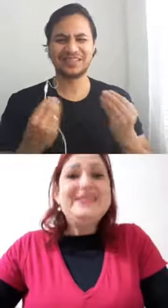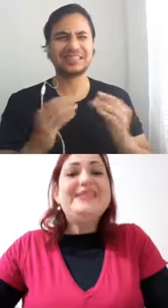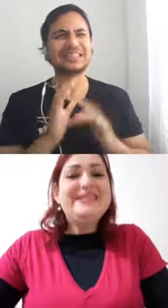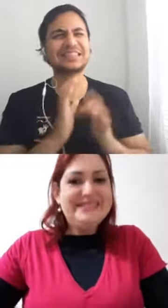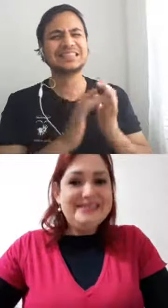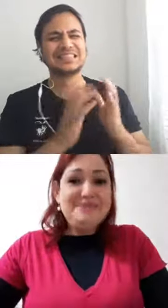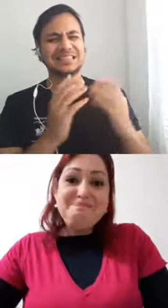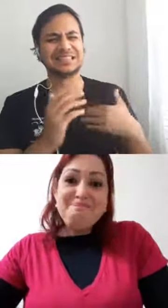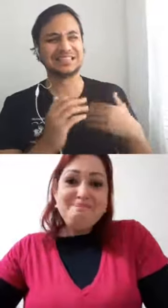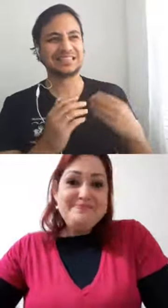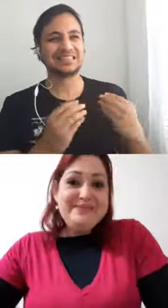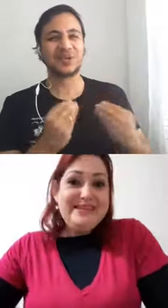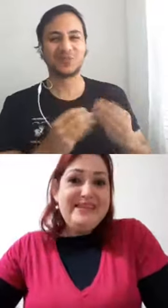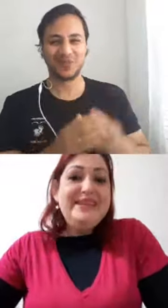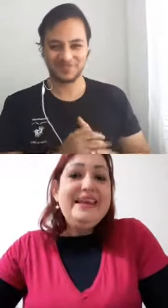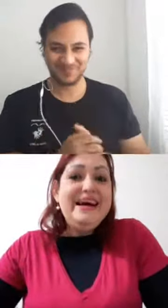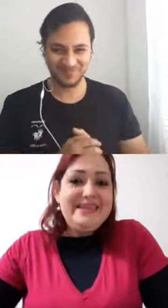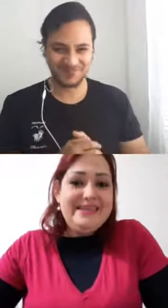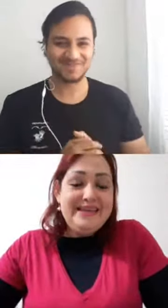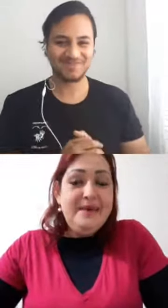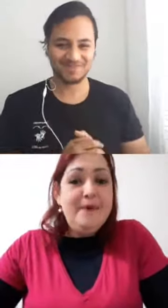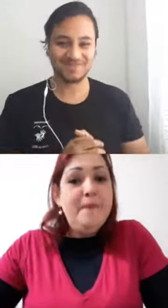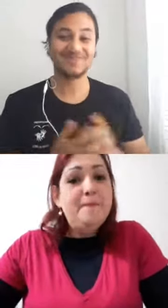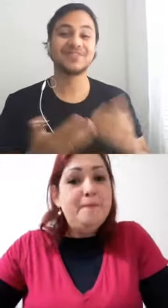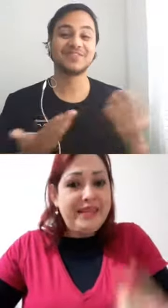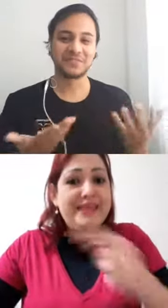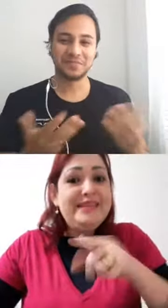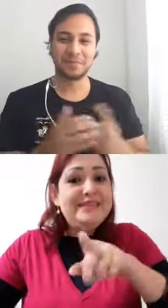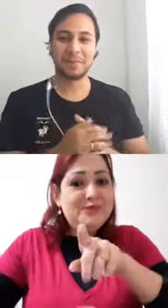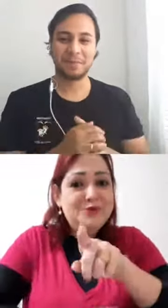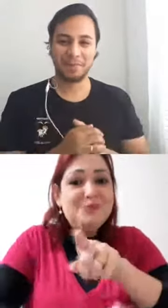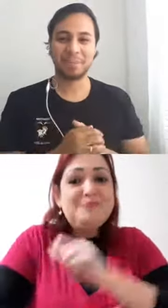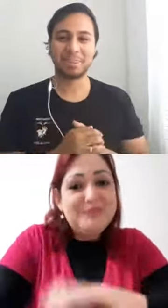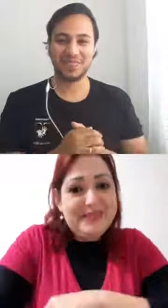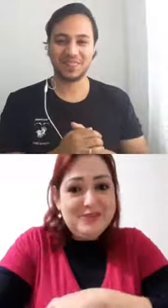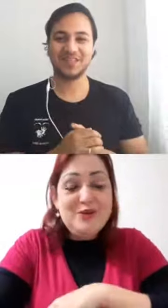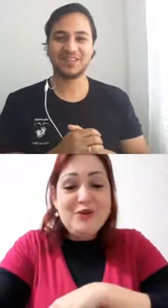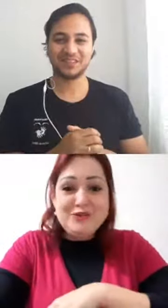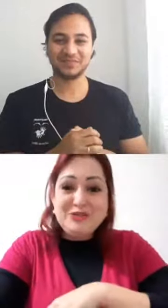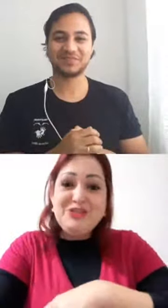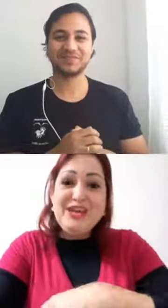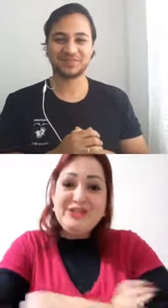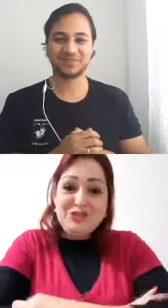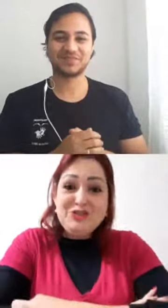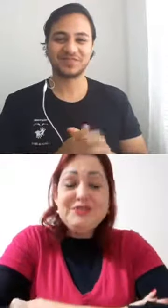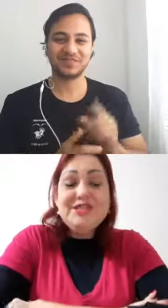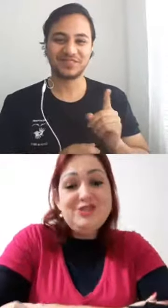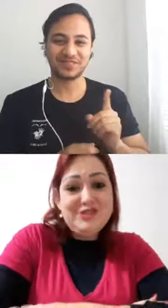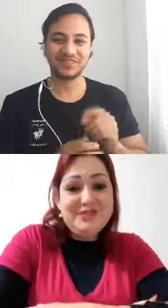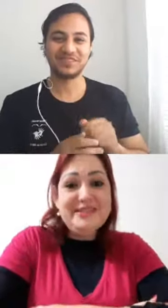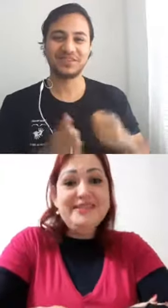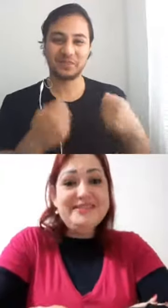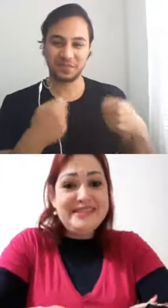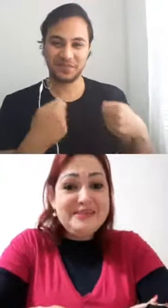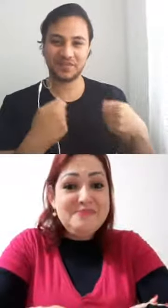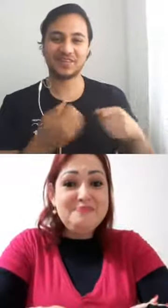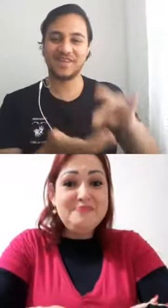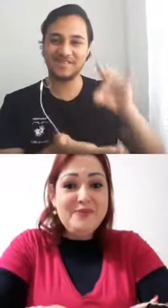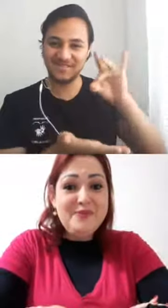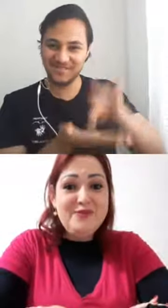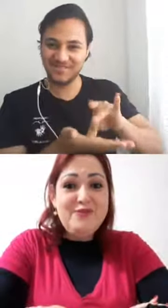que. Aham. E aí, né? Porque é isso que no código de ética diz que a gente tem que